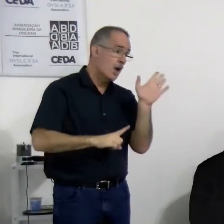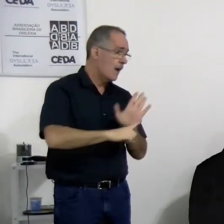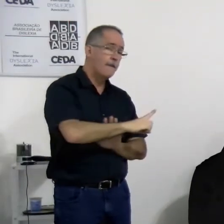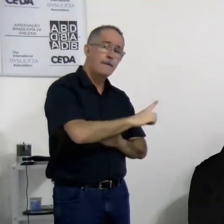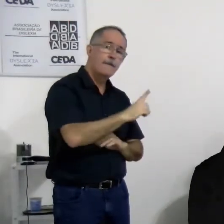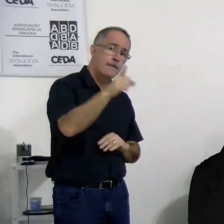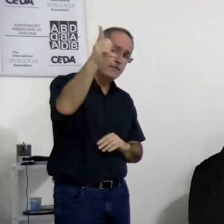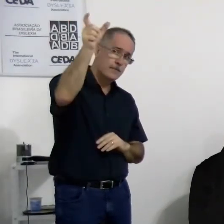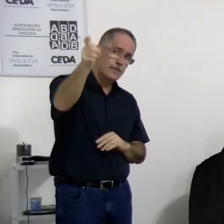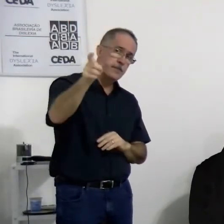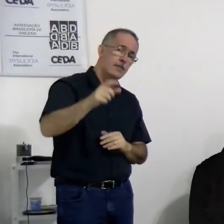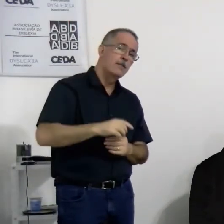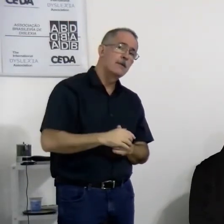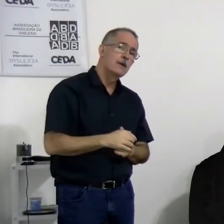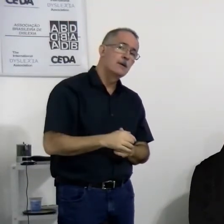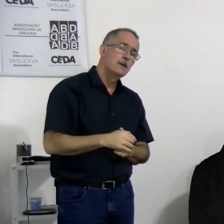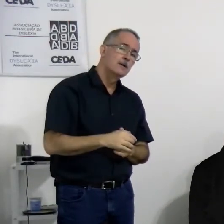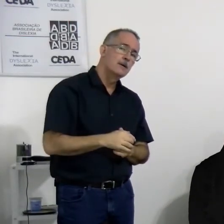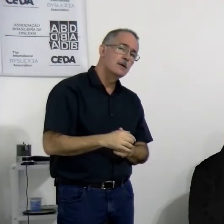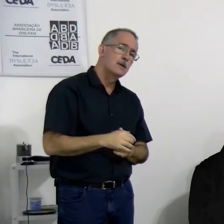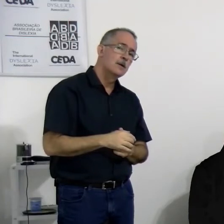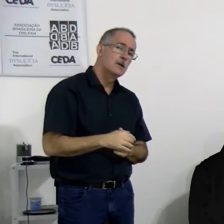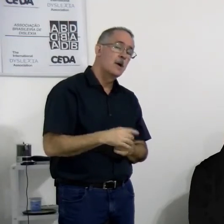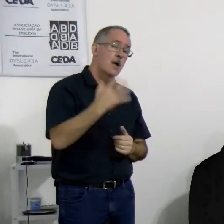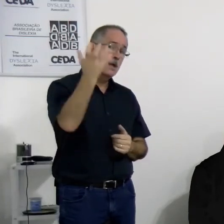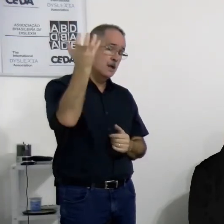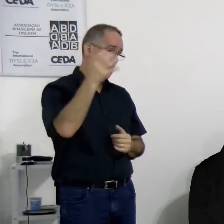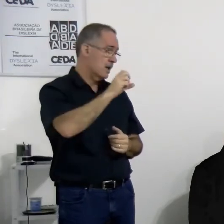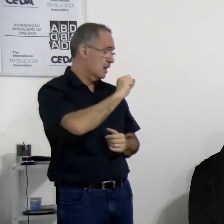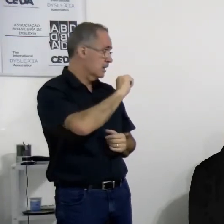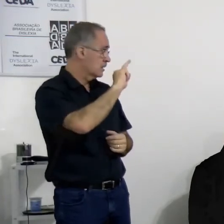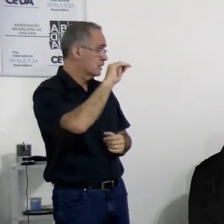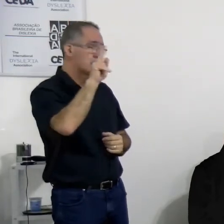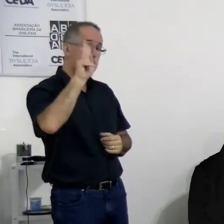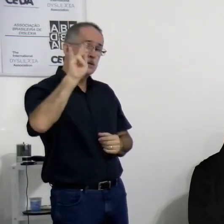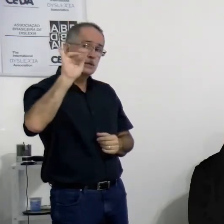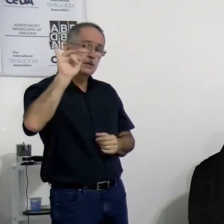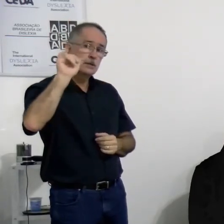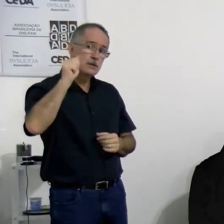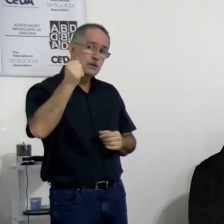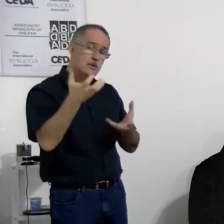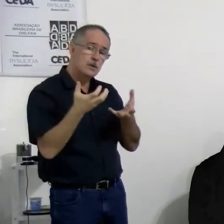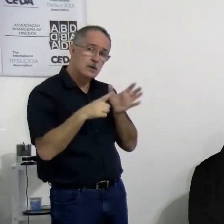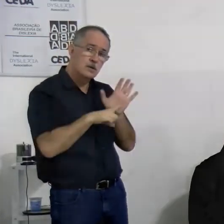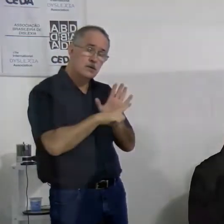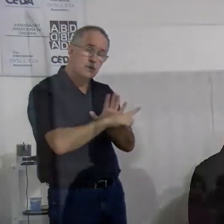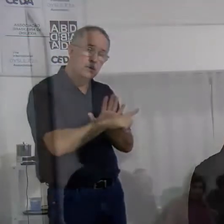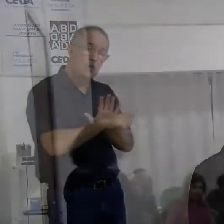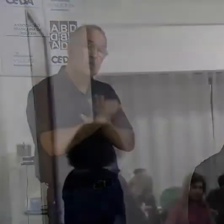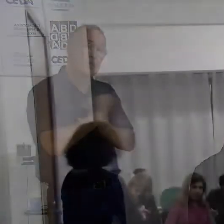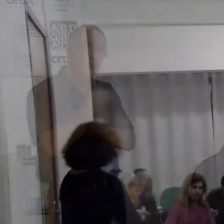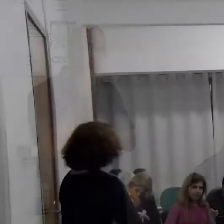Because it's being recorded. Yes. So. Eu ia perguntar se esse